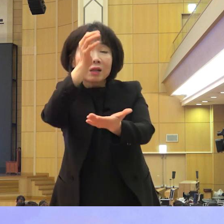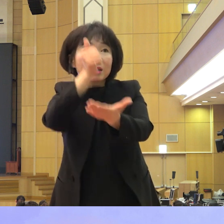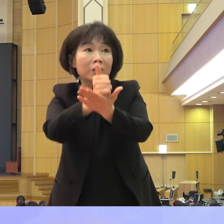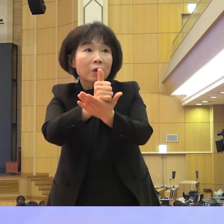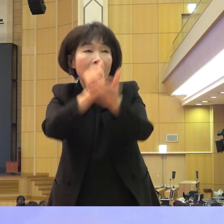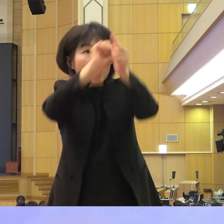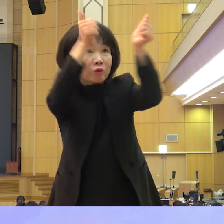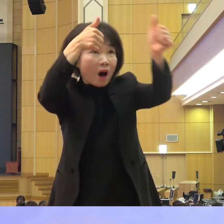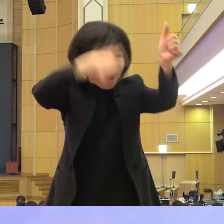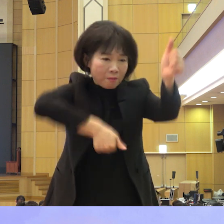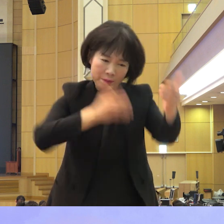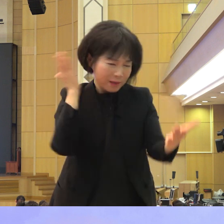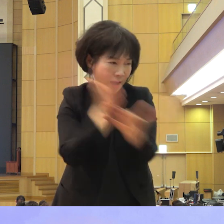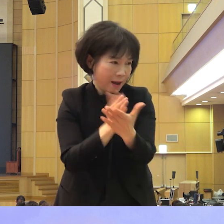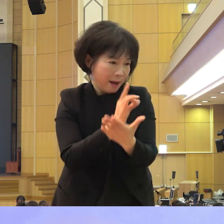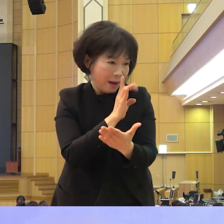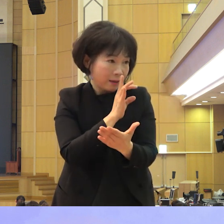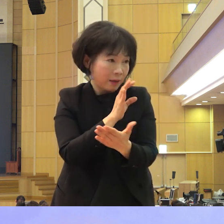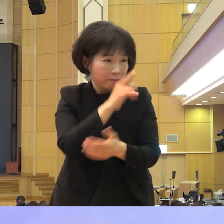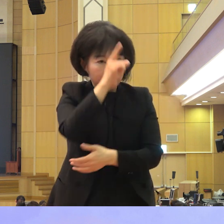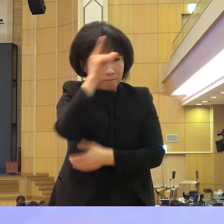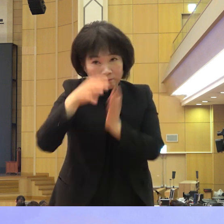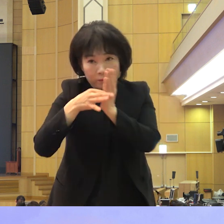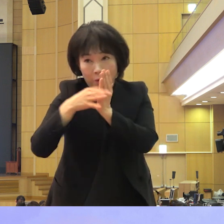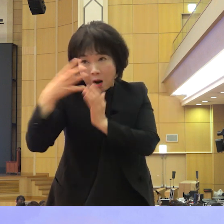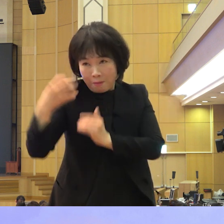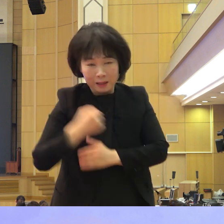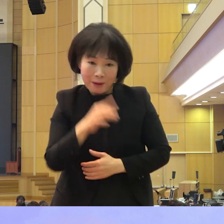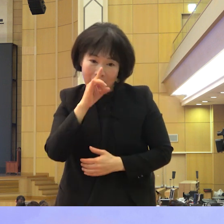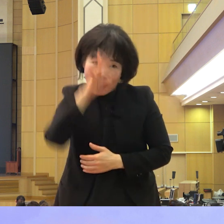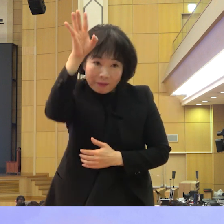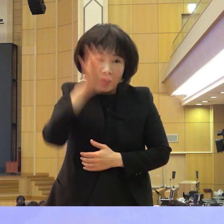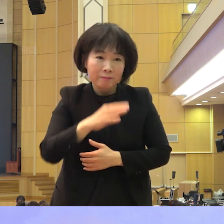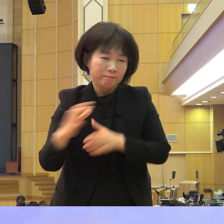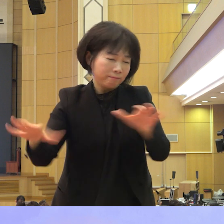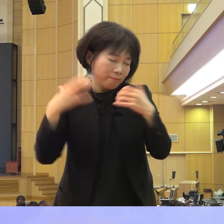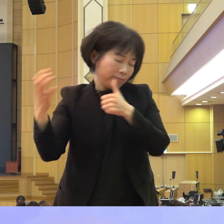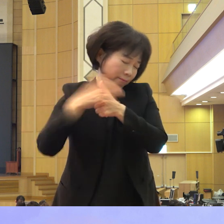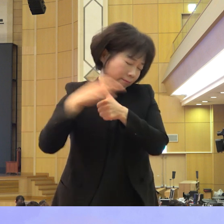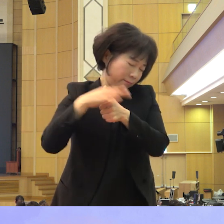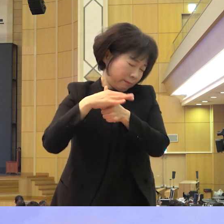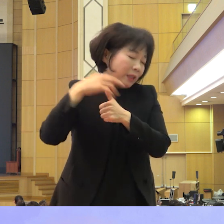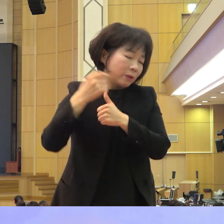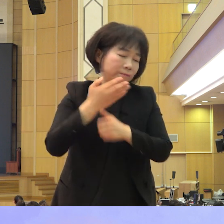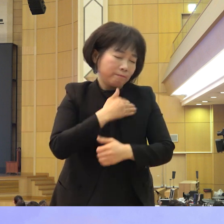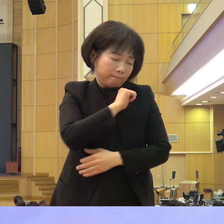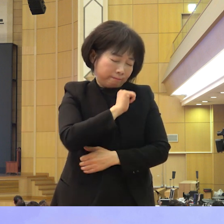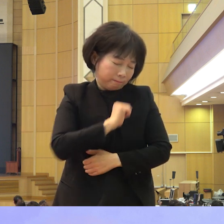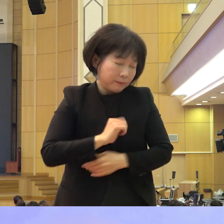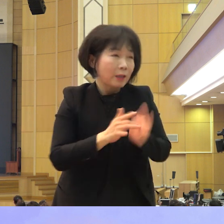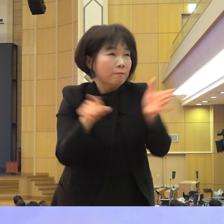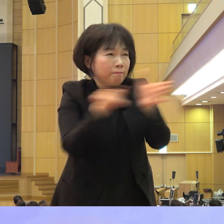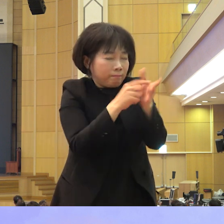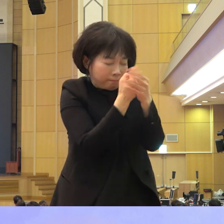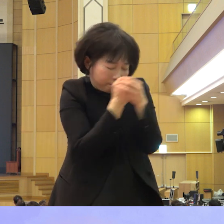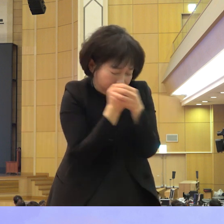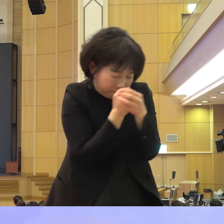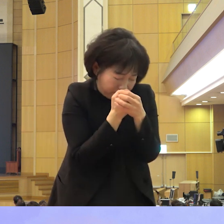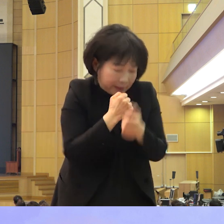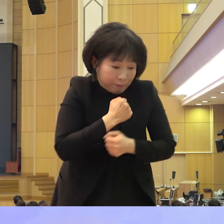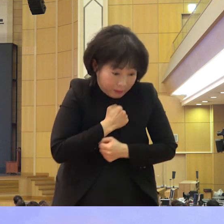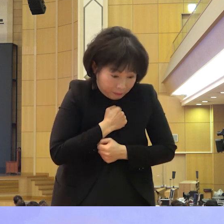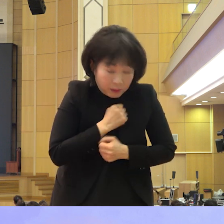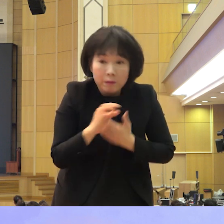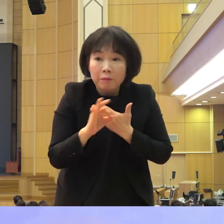안 되고 그 환란에서 끝까지 견뎌내면서 예수만 믿는 믿음이라야 믿음의